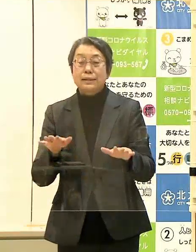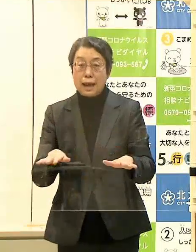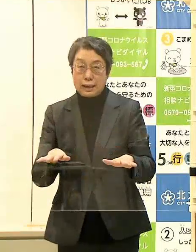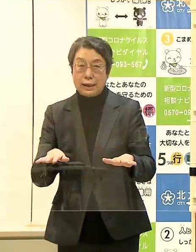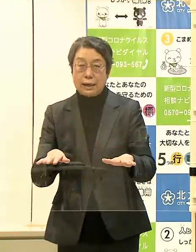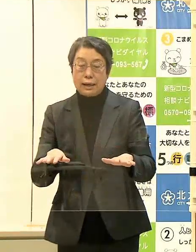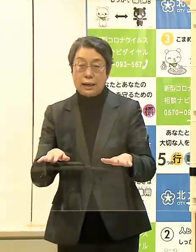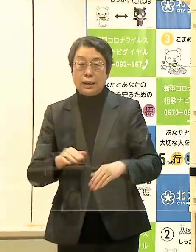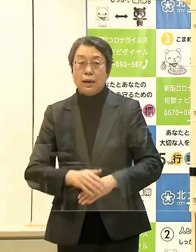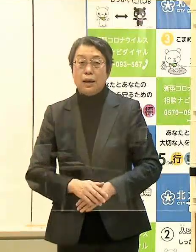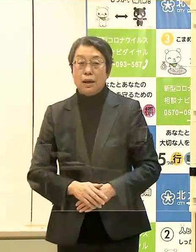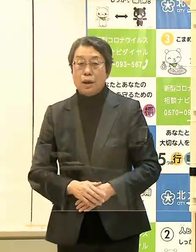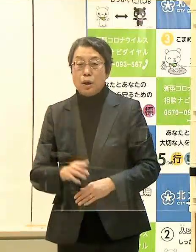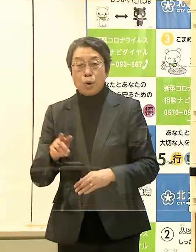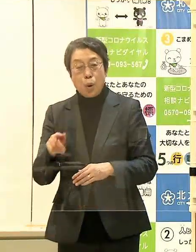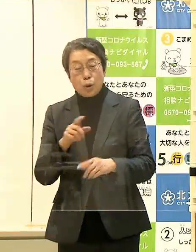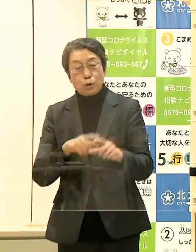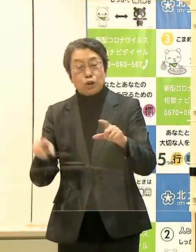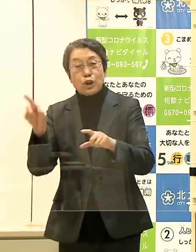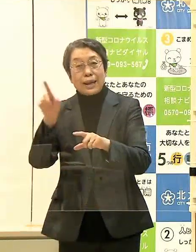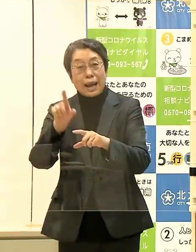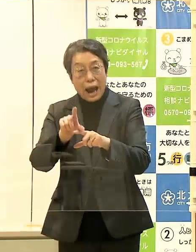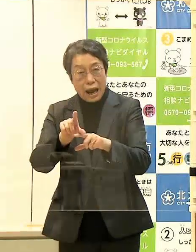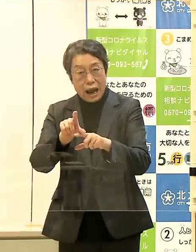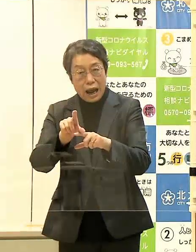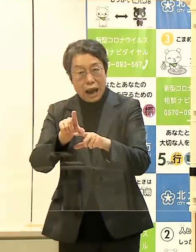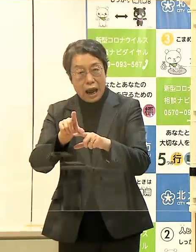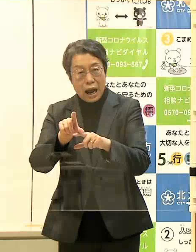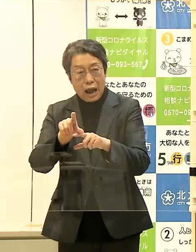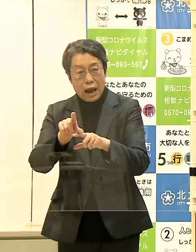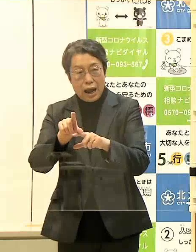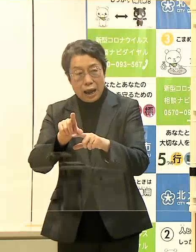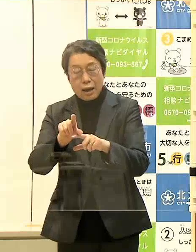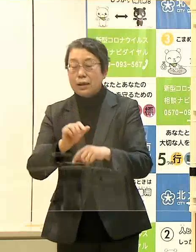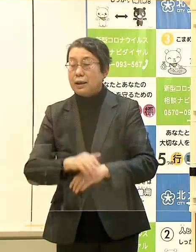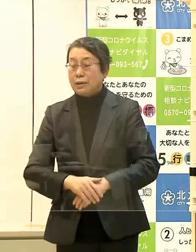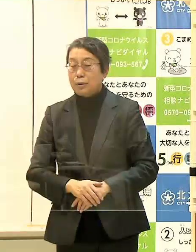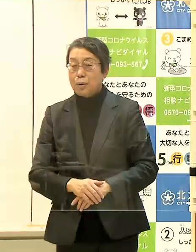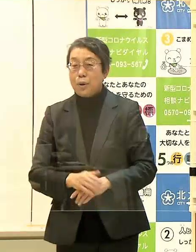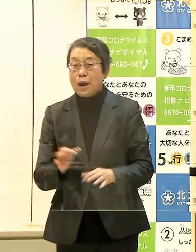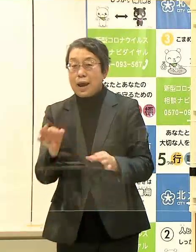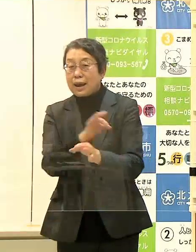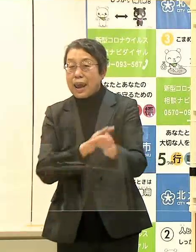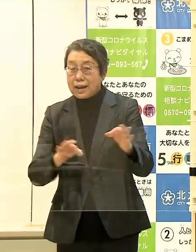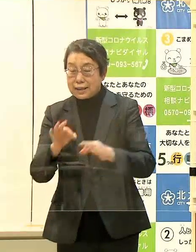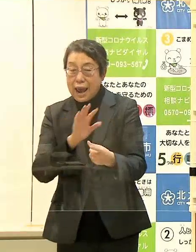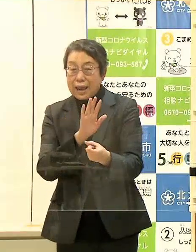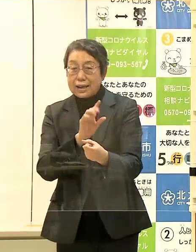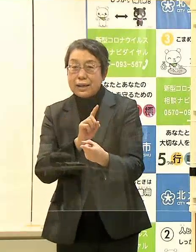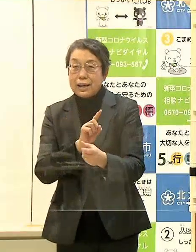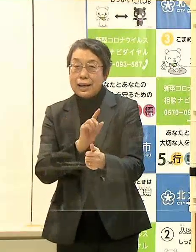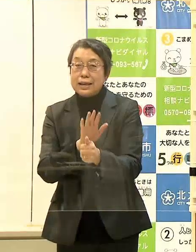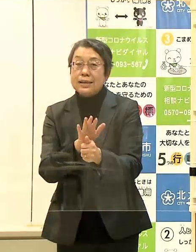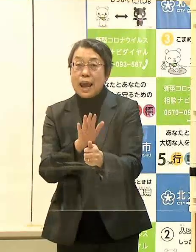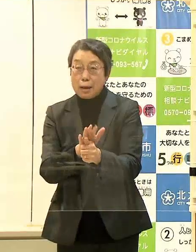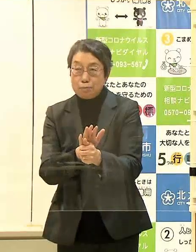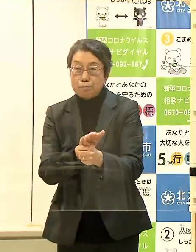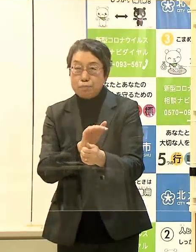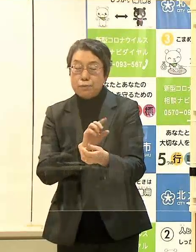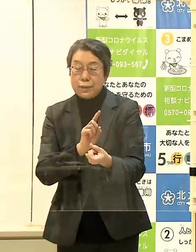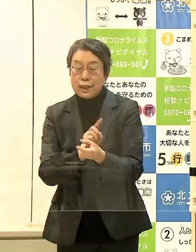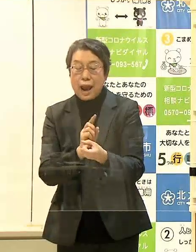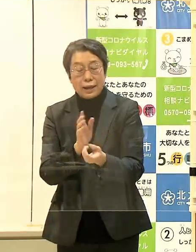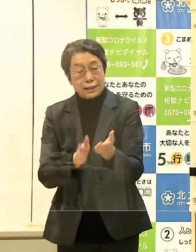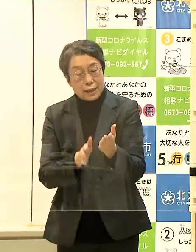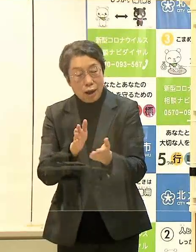へこれをさらに追加補強するための経済支援策といたしまして補正